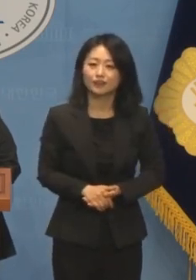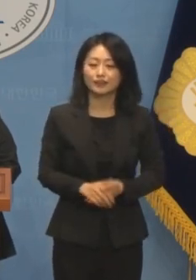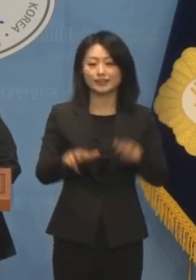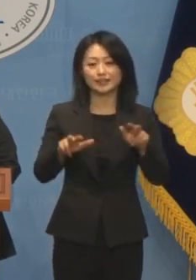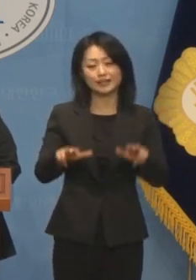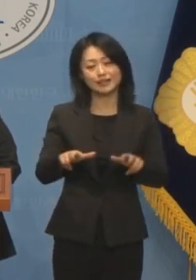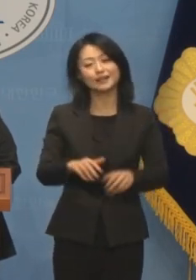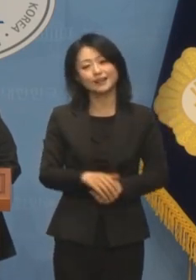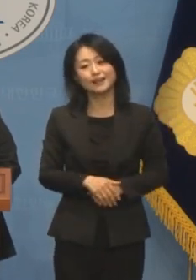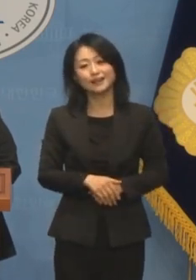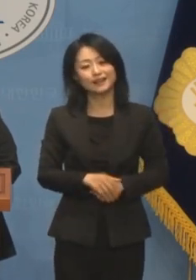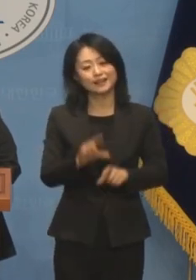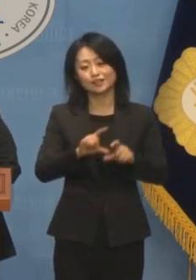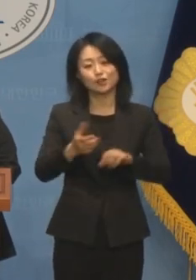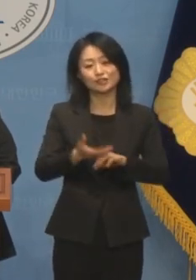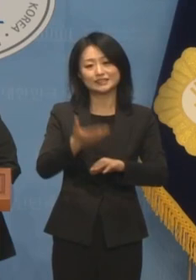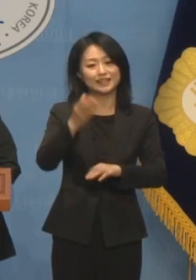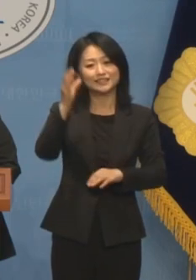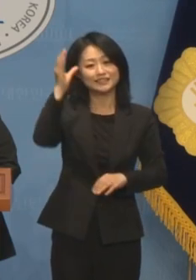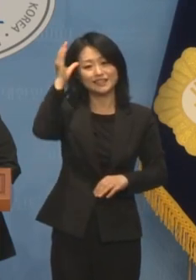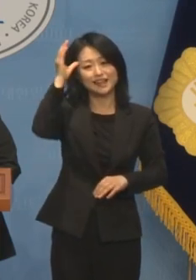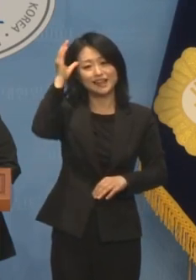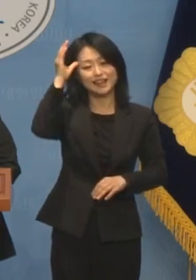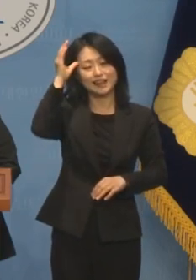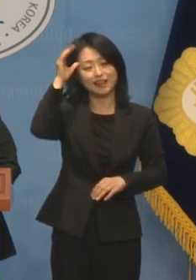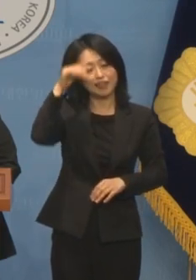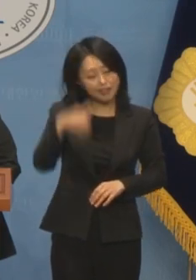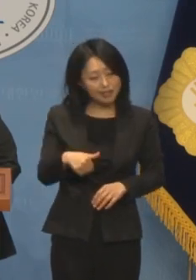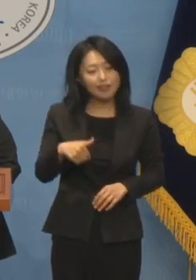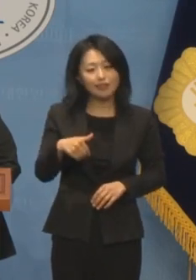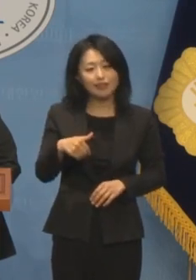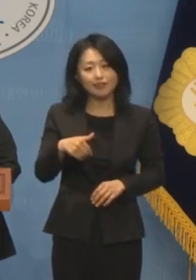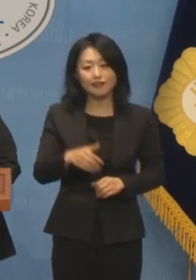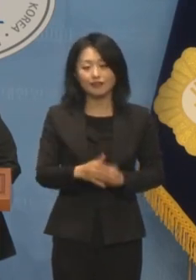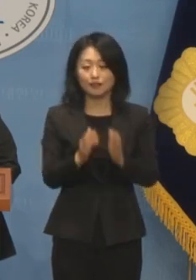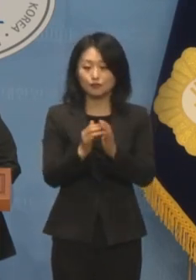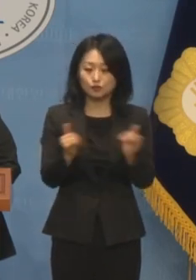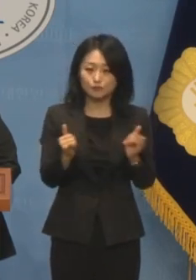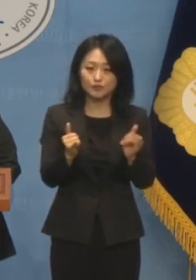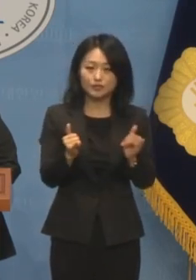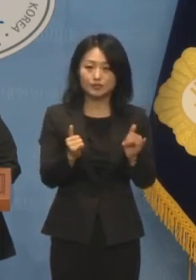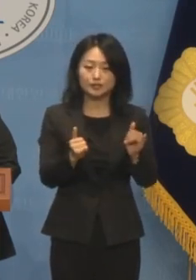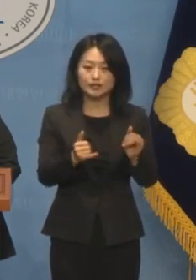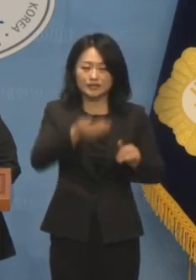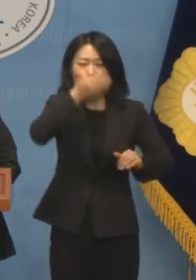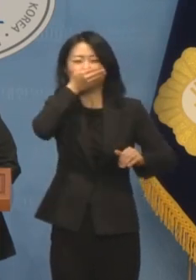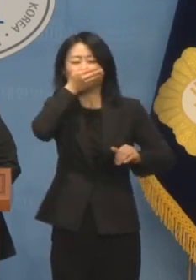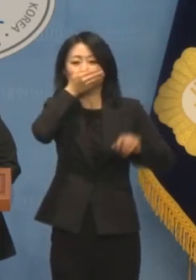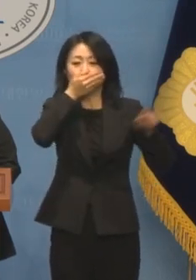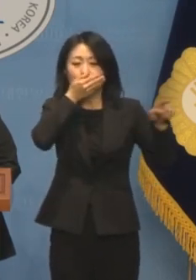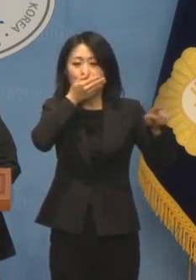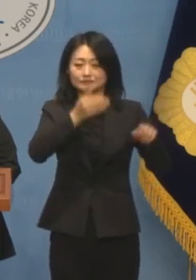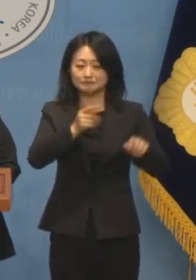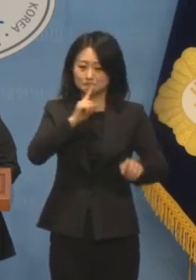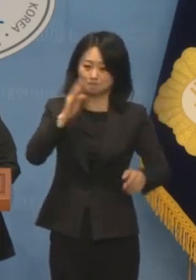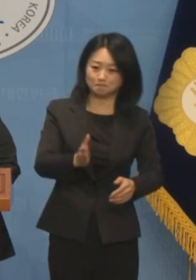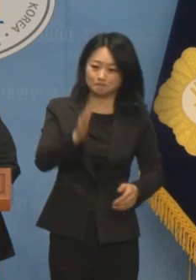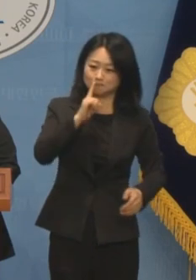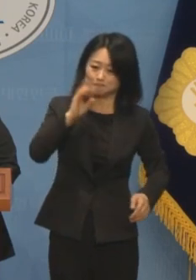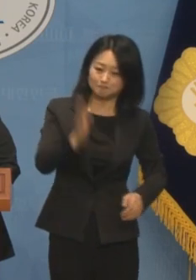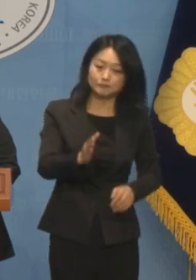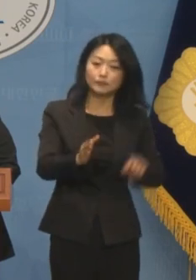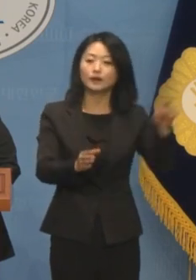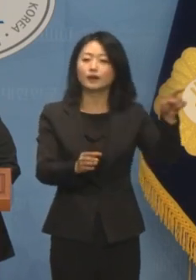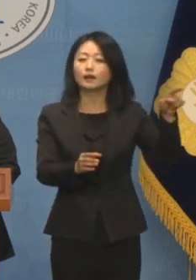이젠 정말 더 이상 기대할 것이 없습니다. 국민은 꾸준히 입틀막에 대해 비판하고